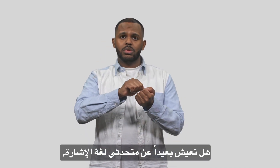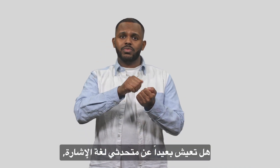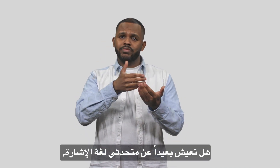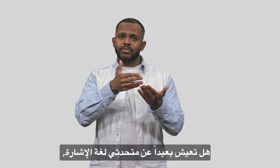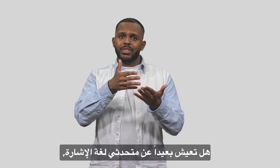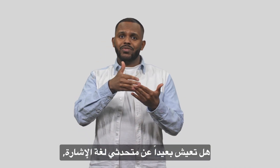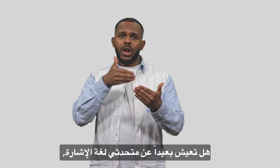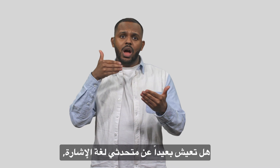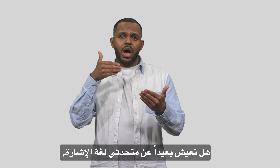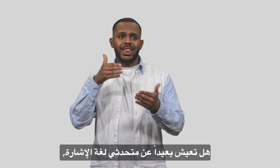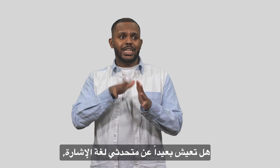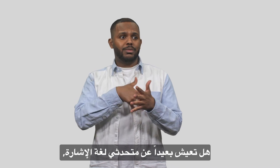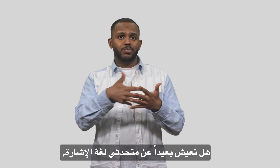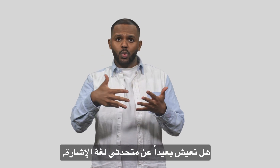هل تعيش بعيدا عن متحدثي لغة الإشارة؟